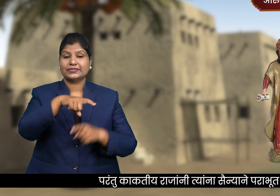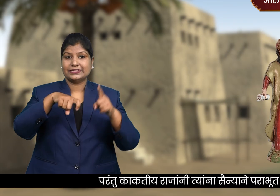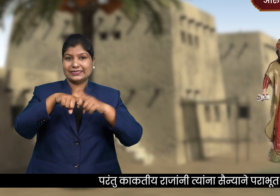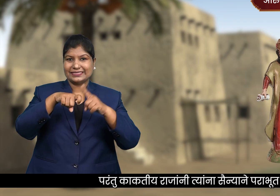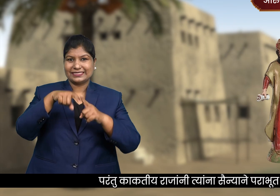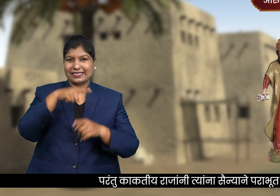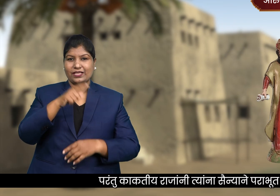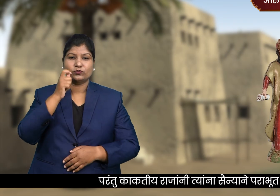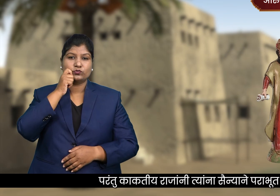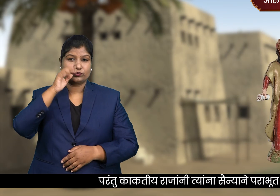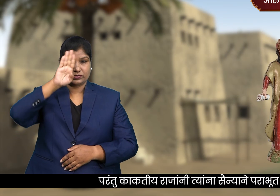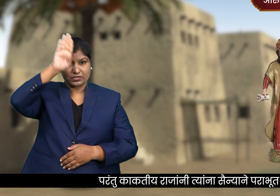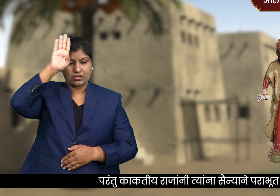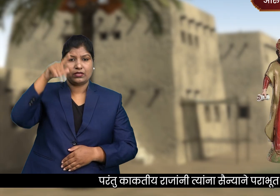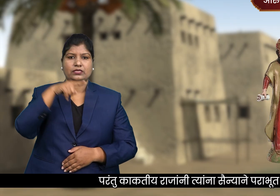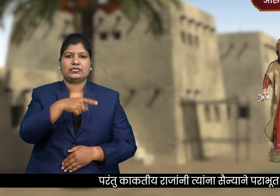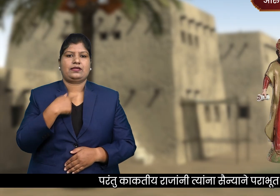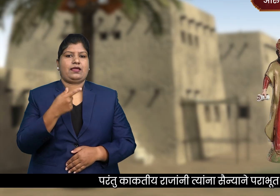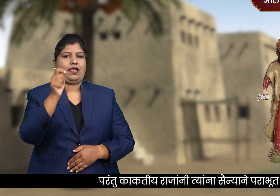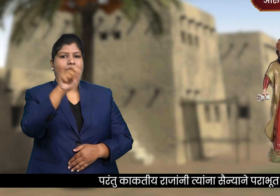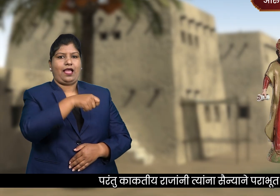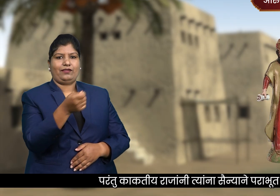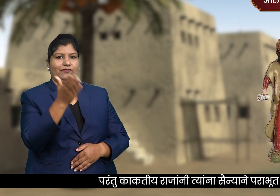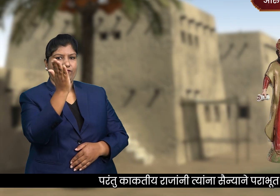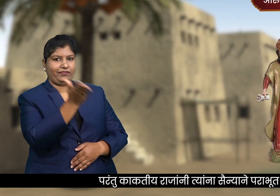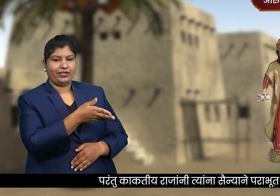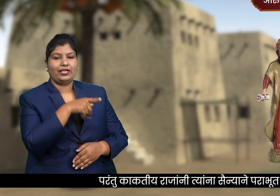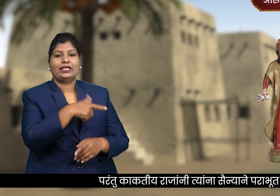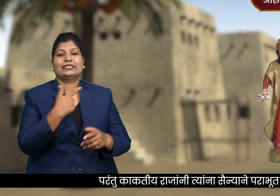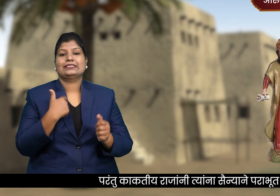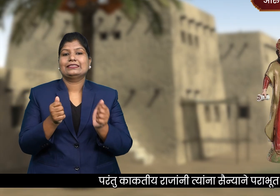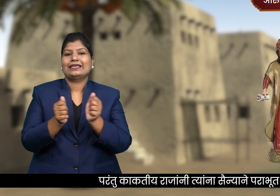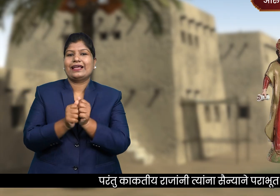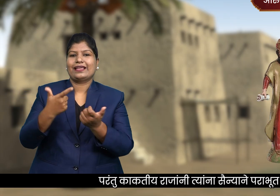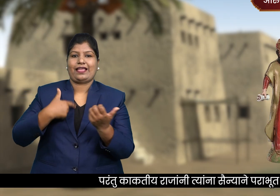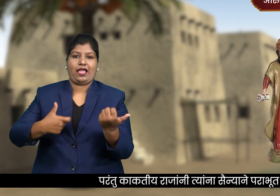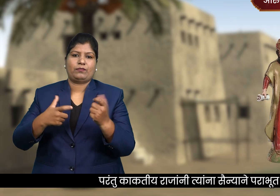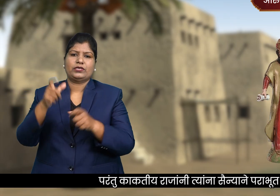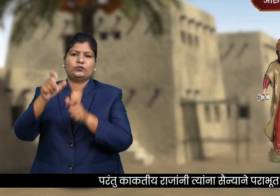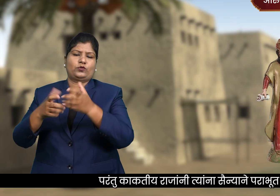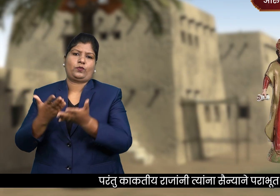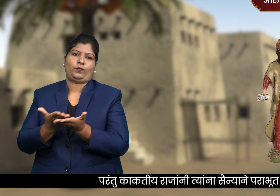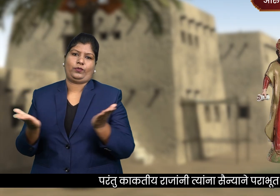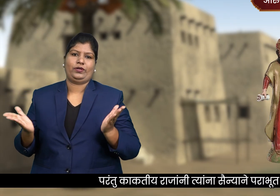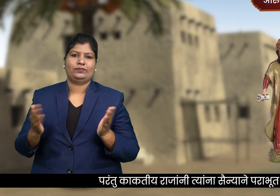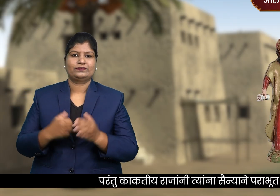परंतु काकतीय राजांनी त्यांना सैन्याने पराभूत केले.